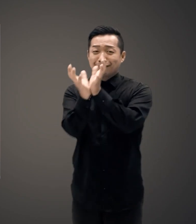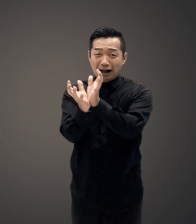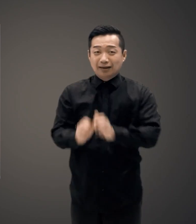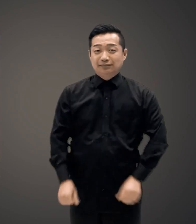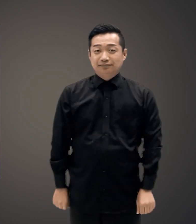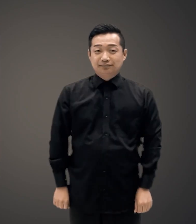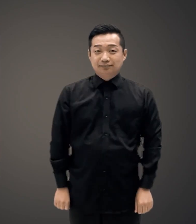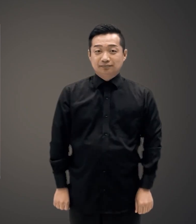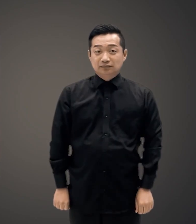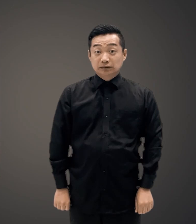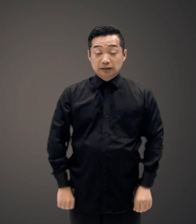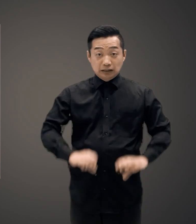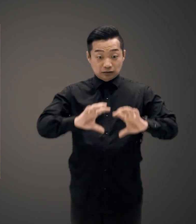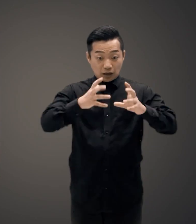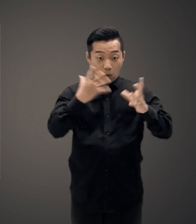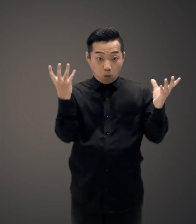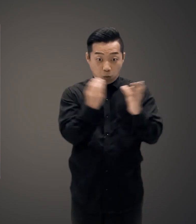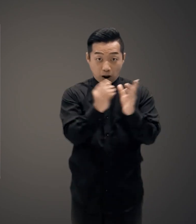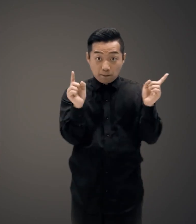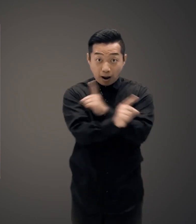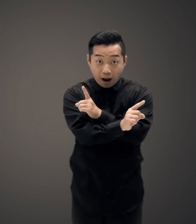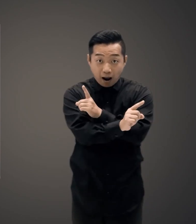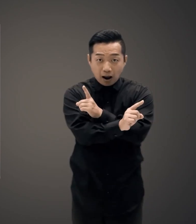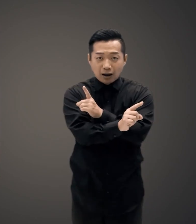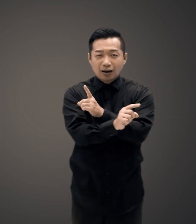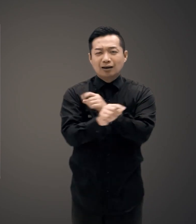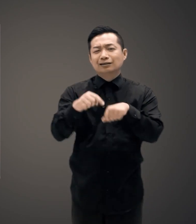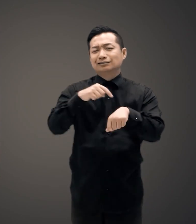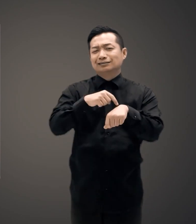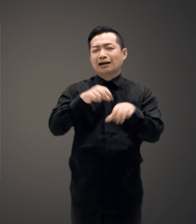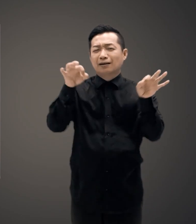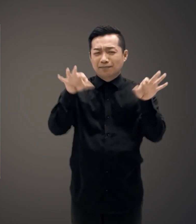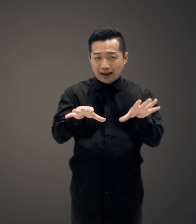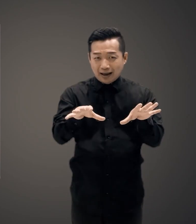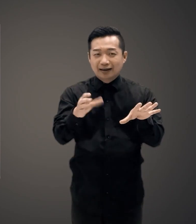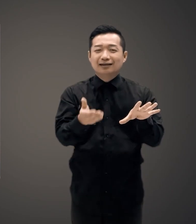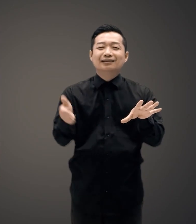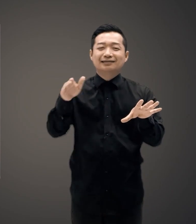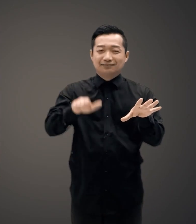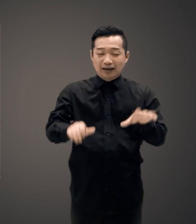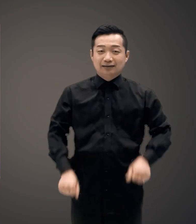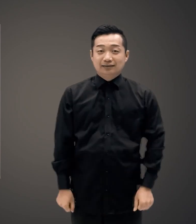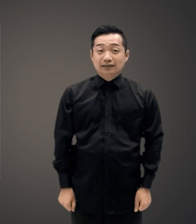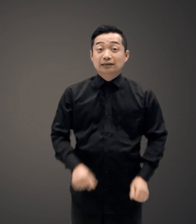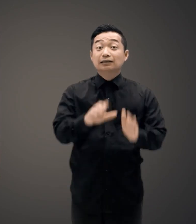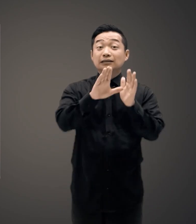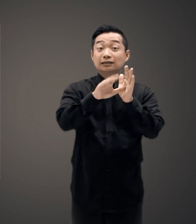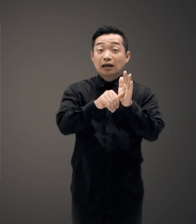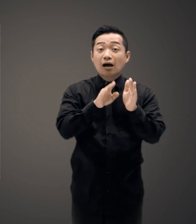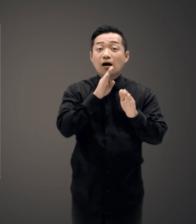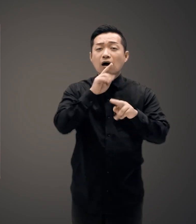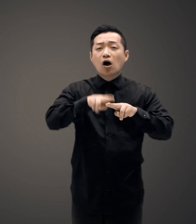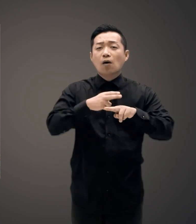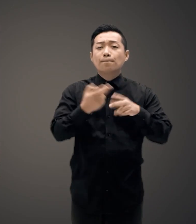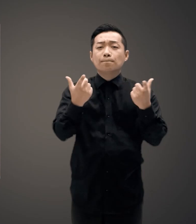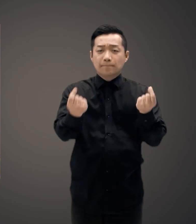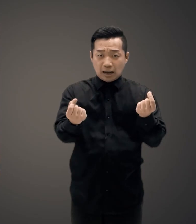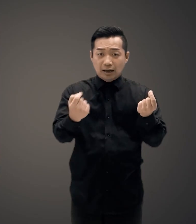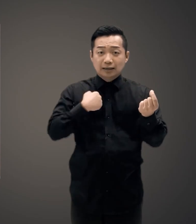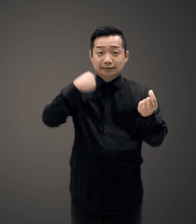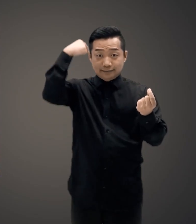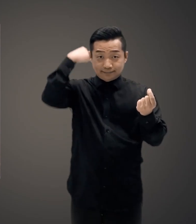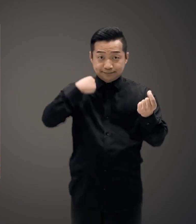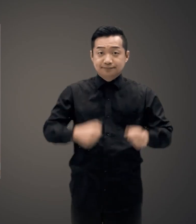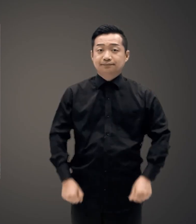이렇게 피어나서 그 완전히 새로운 세상이 되는 그 좀 짧은 순간이지만 그 순간이 정말